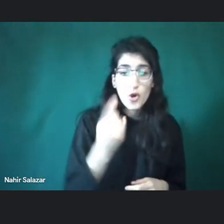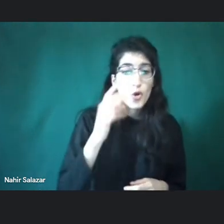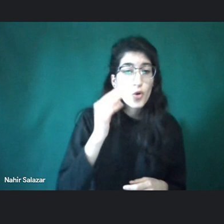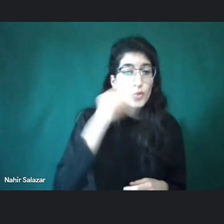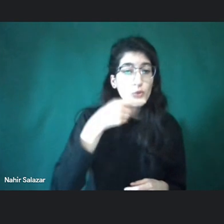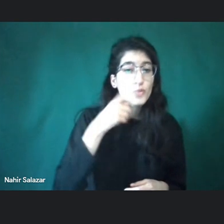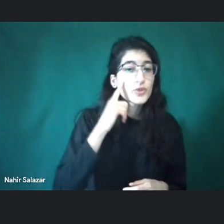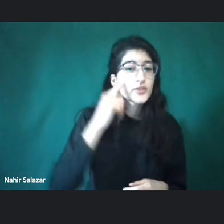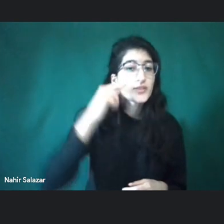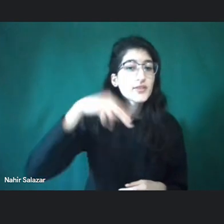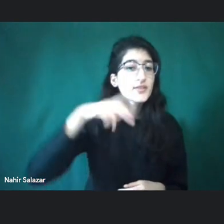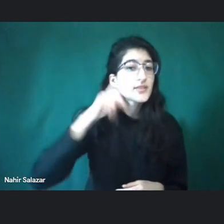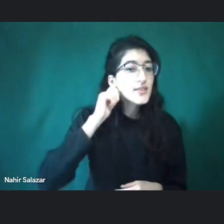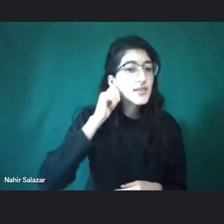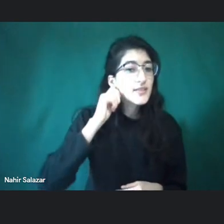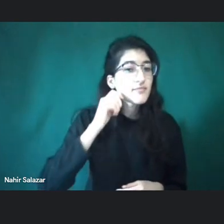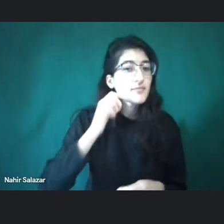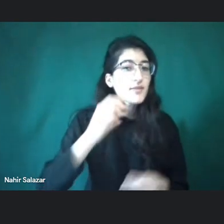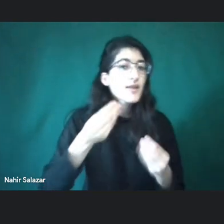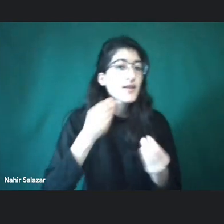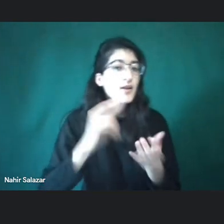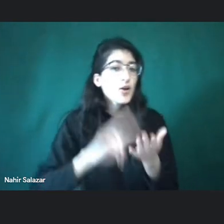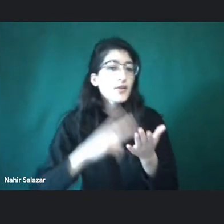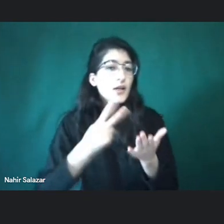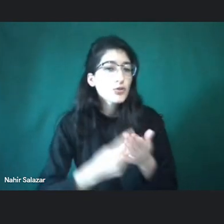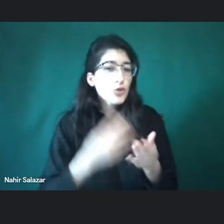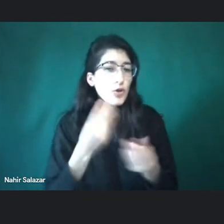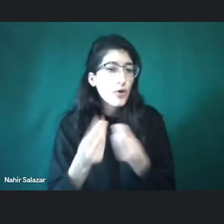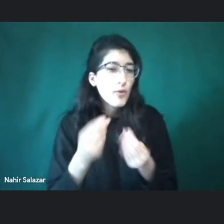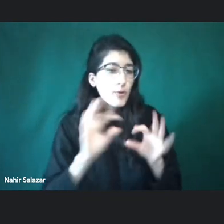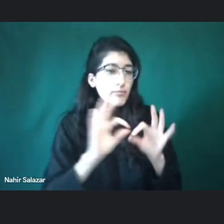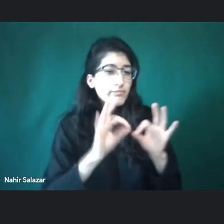La transformación digital en curso, seguimos.